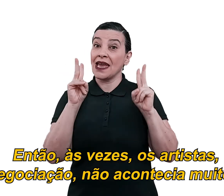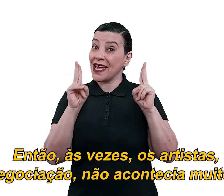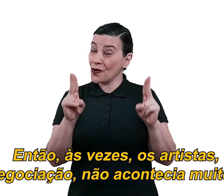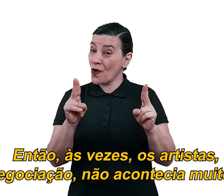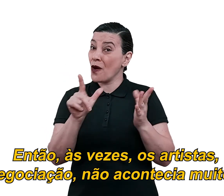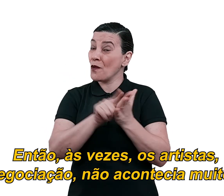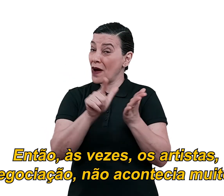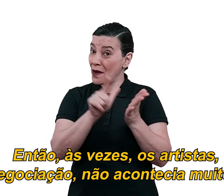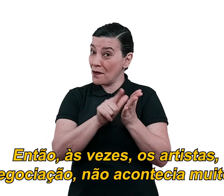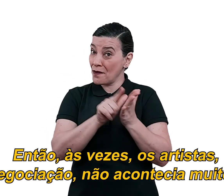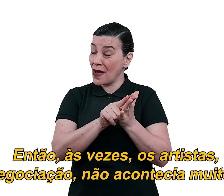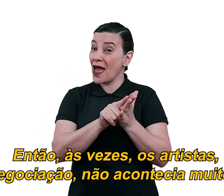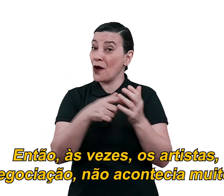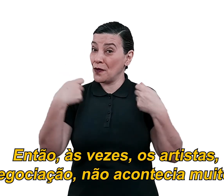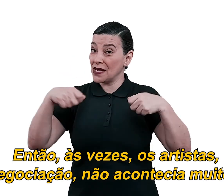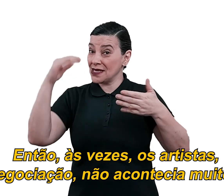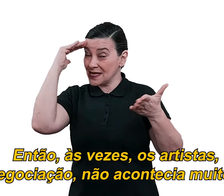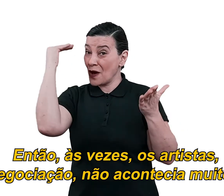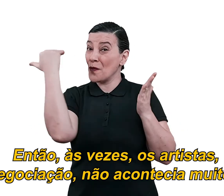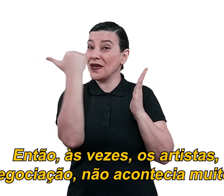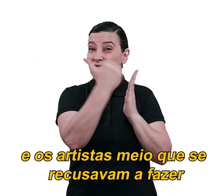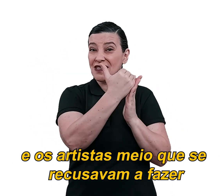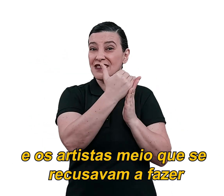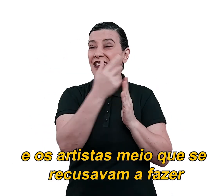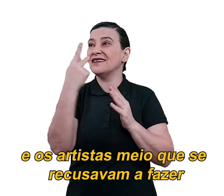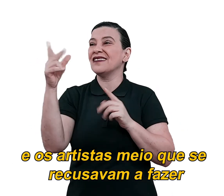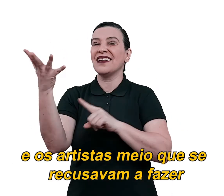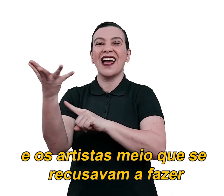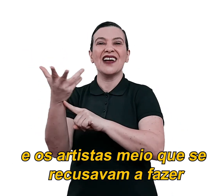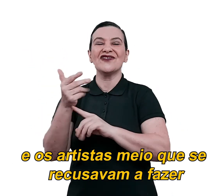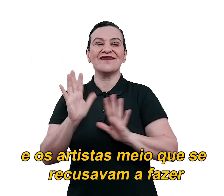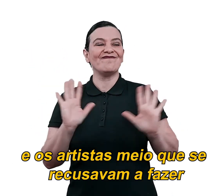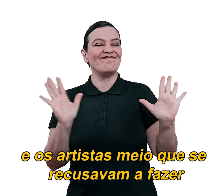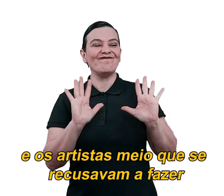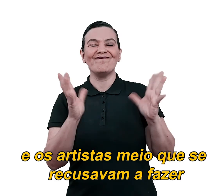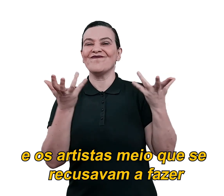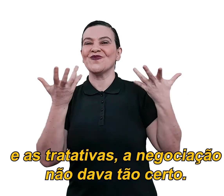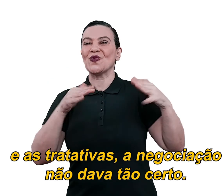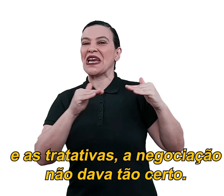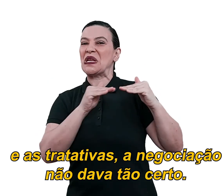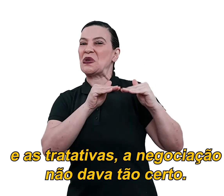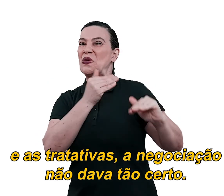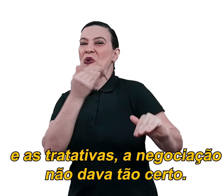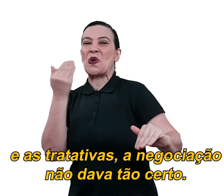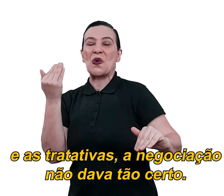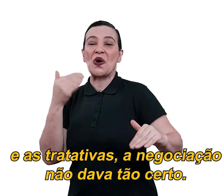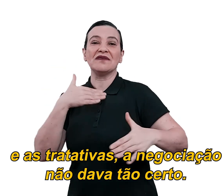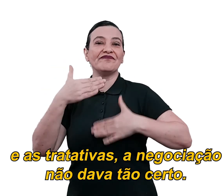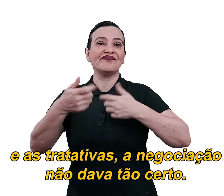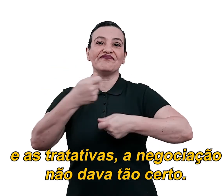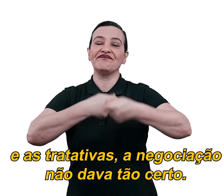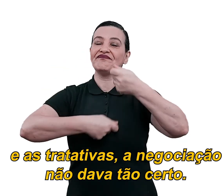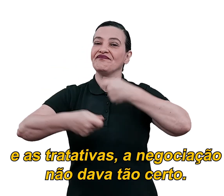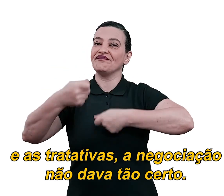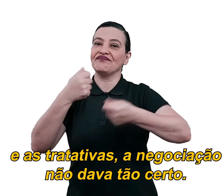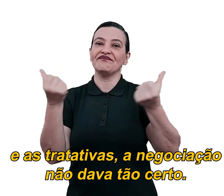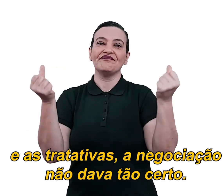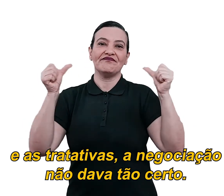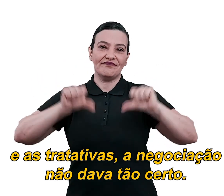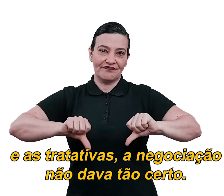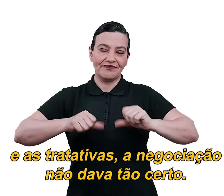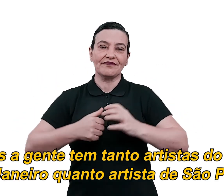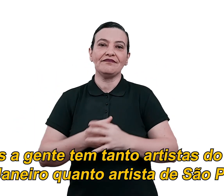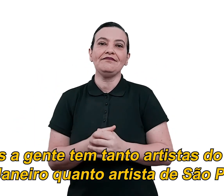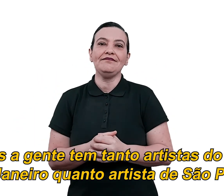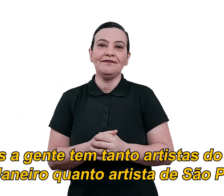os artistas, na negociação, não acontecia muito isso, e os artistas meio que se recusavam a fazer, e as tratativas, a negociação, não dava